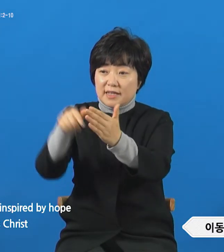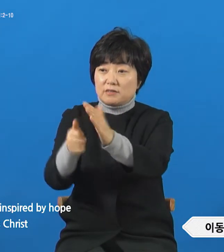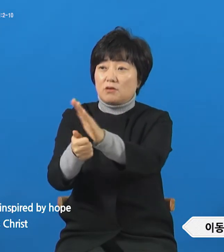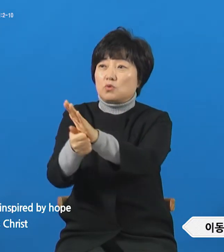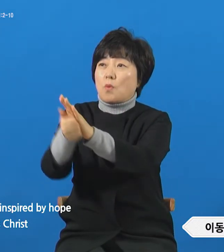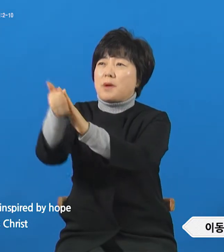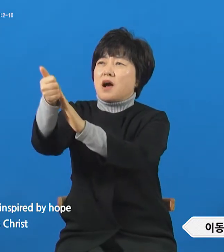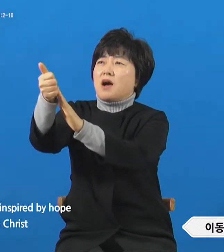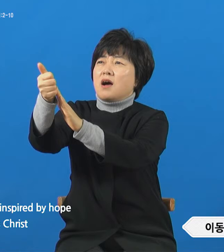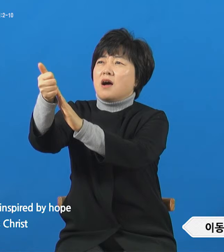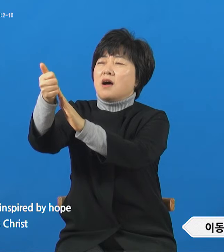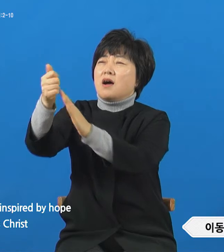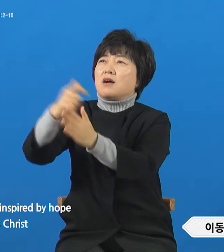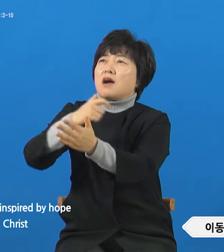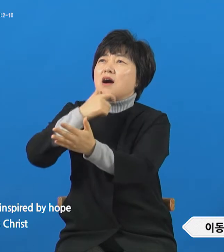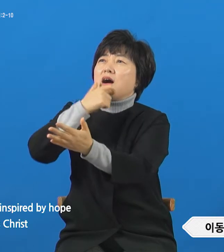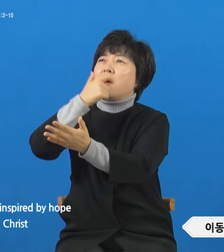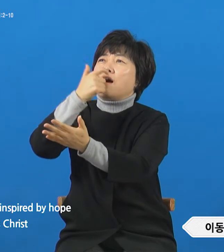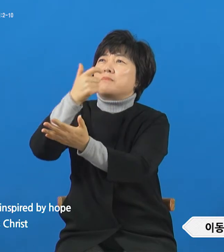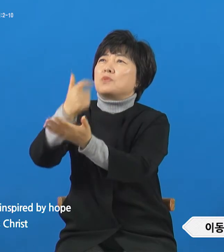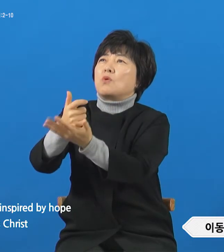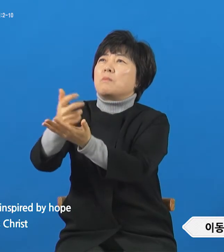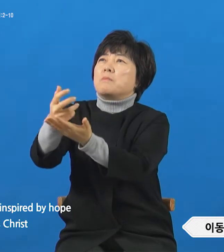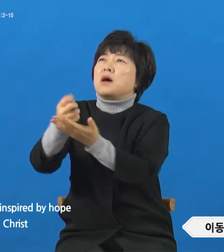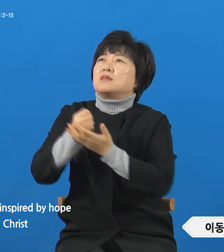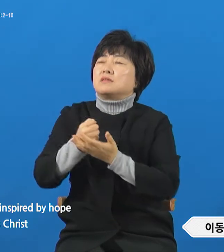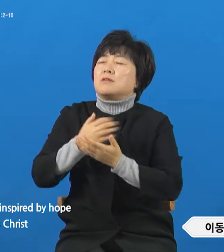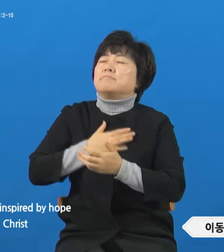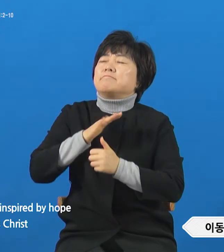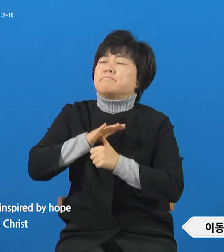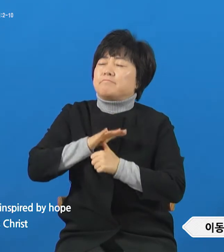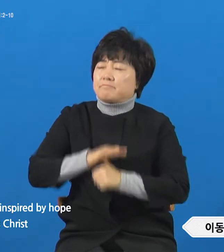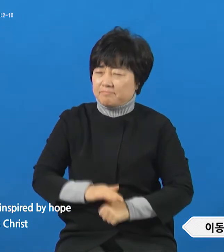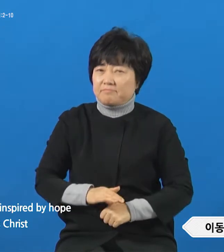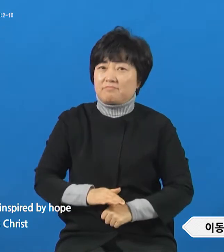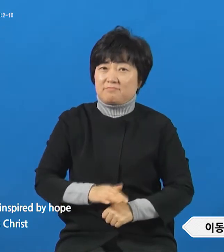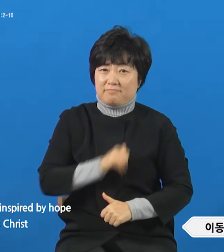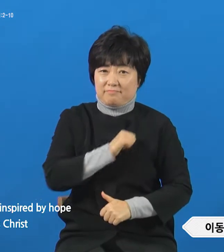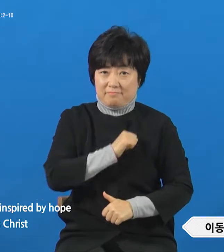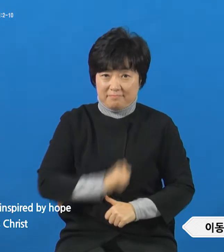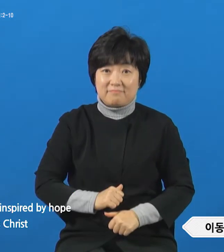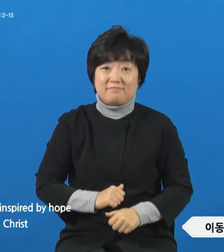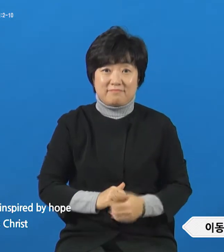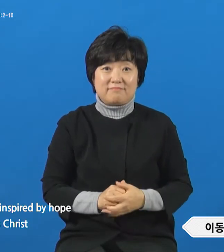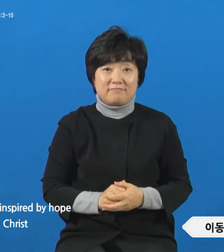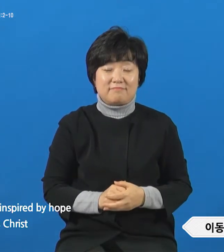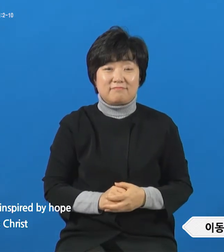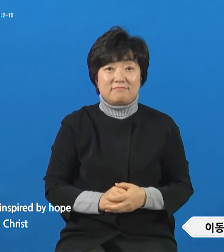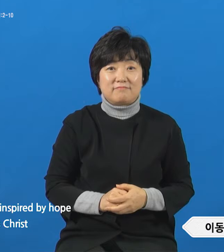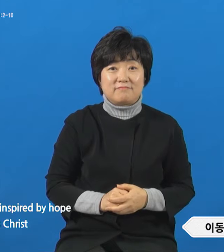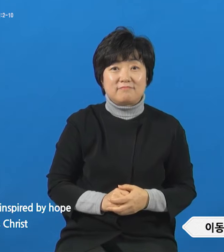소망으로 감동받은 결과로서의 인내 그런 뜻입니다. 자,